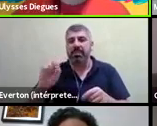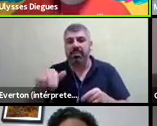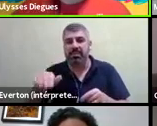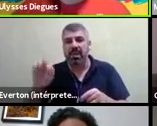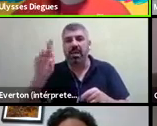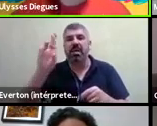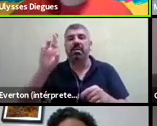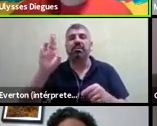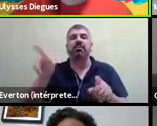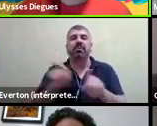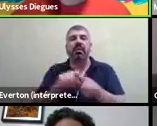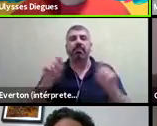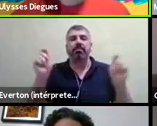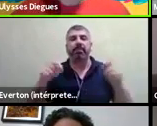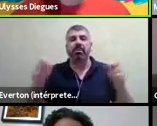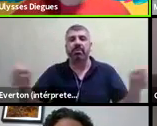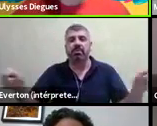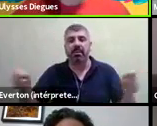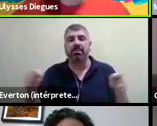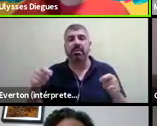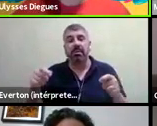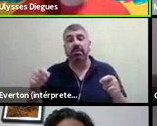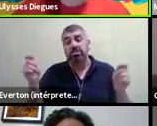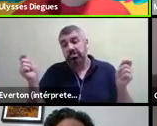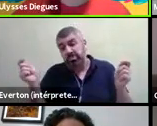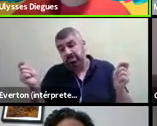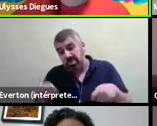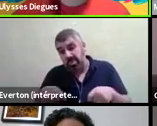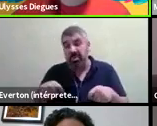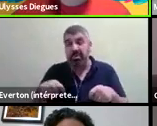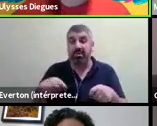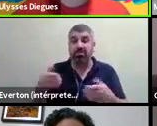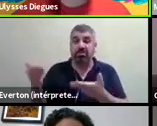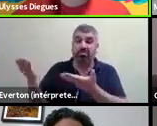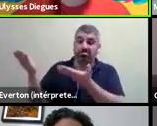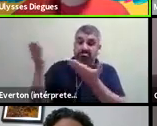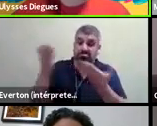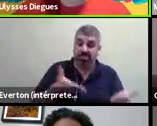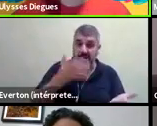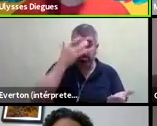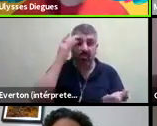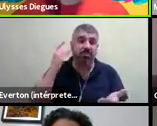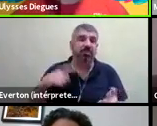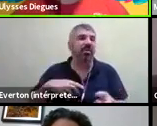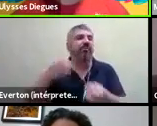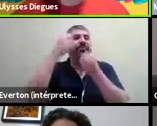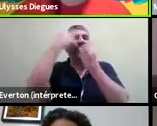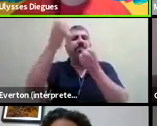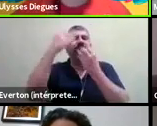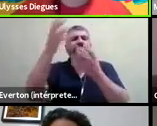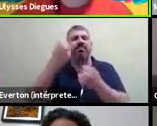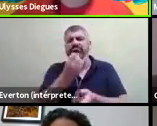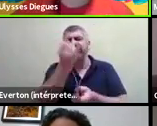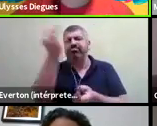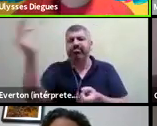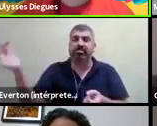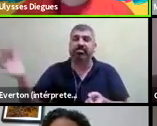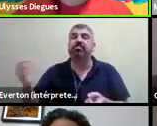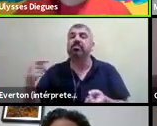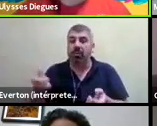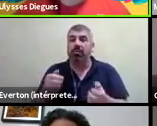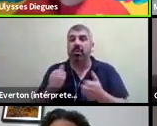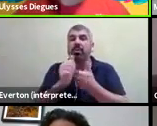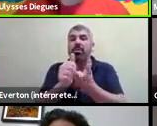poder trazer as pessoas para esse momento que a gente está vivendo, com grandes informações. Então, acompanhem lá a página